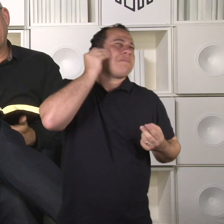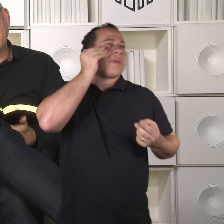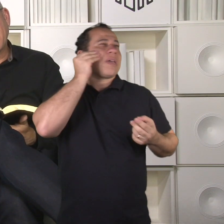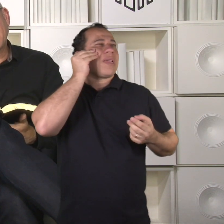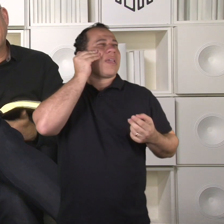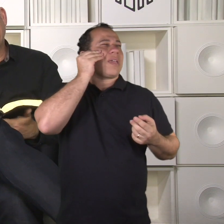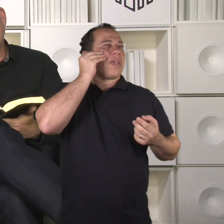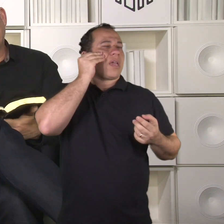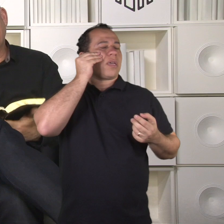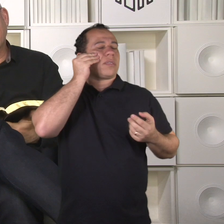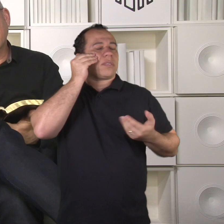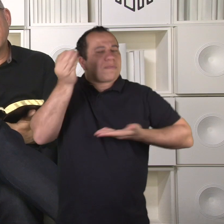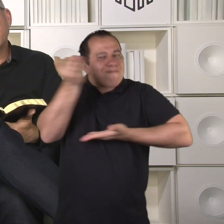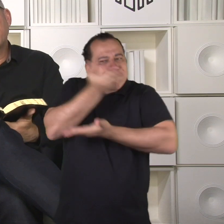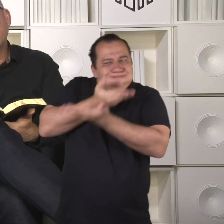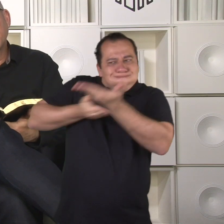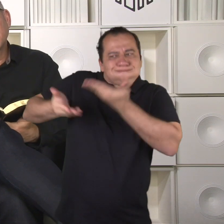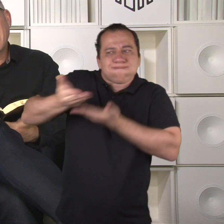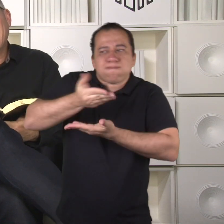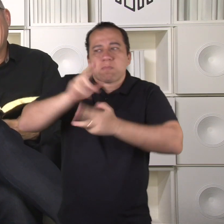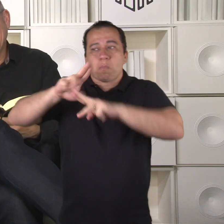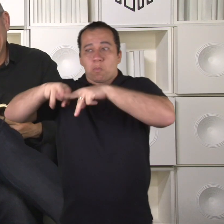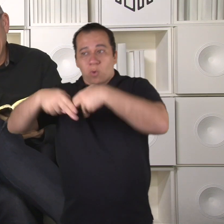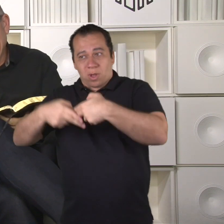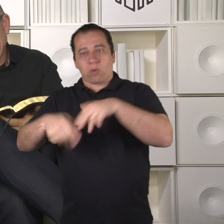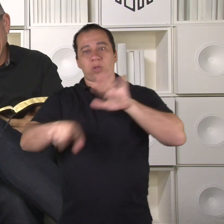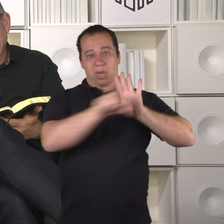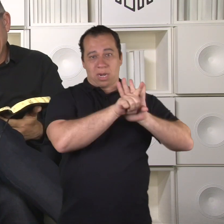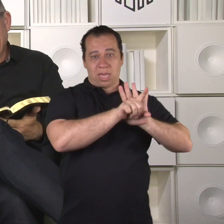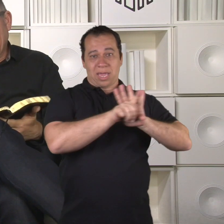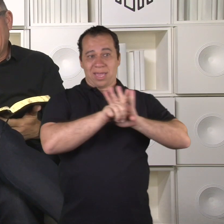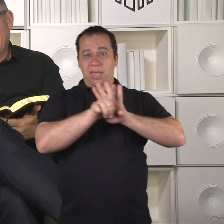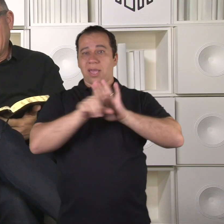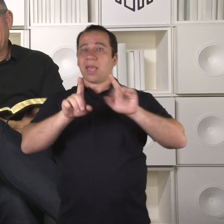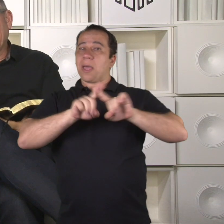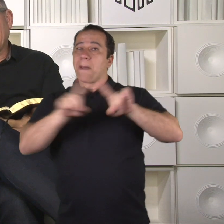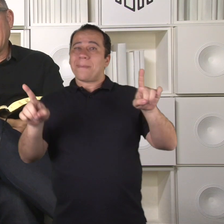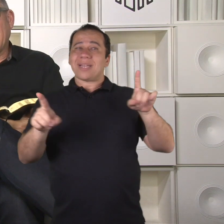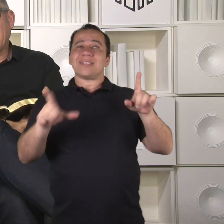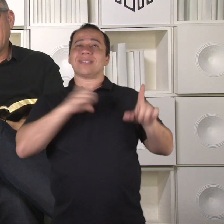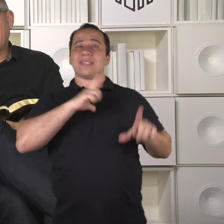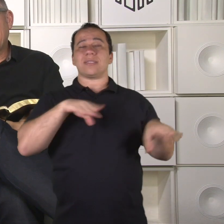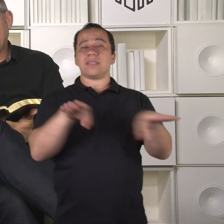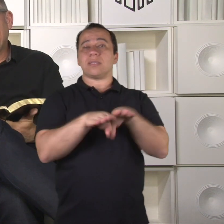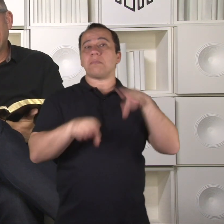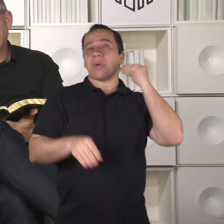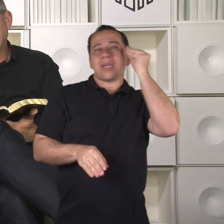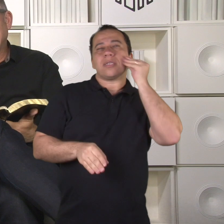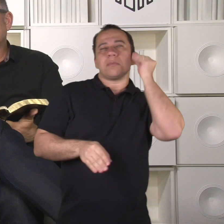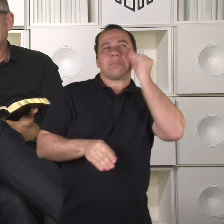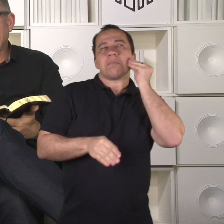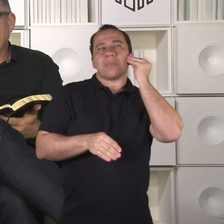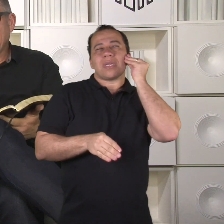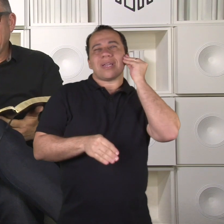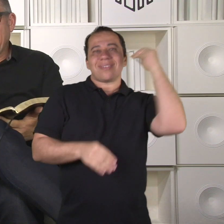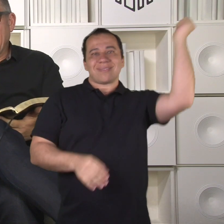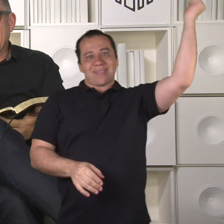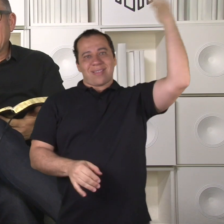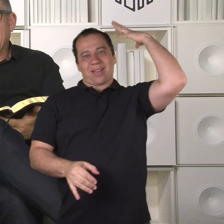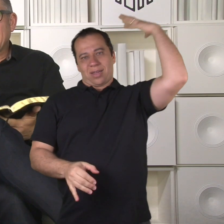outra experiência espiritual sob o jugo da graça. É isso que o Evangelho vem